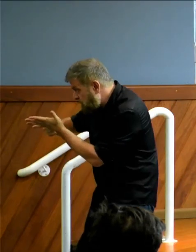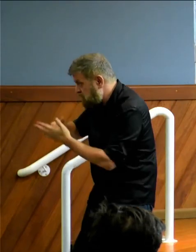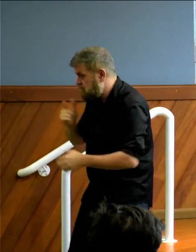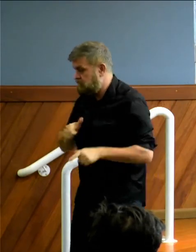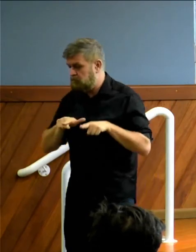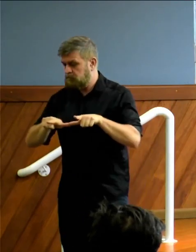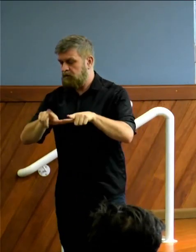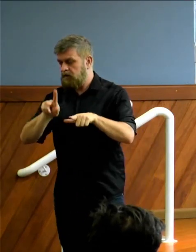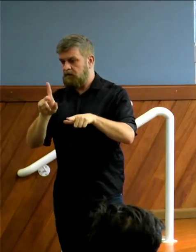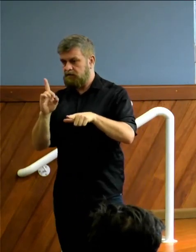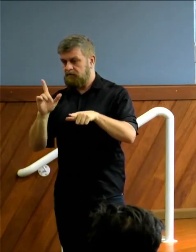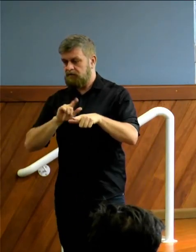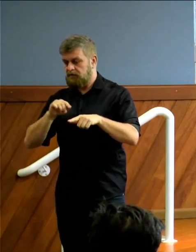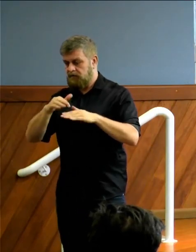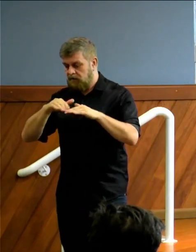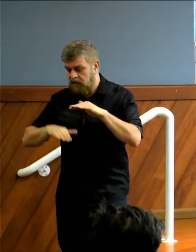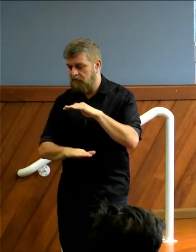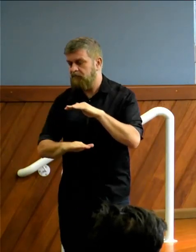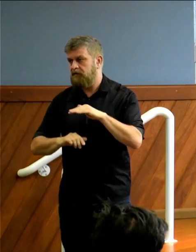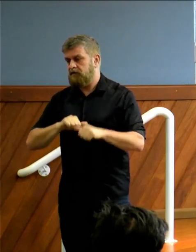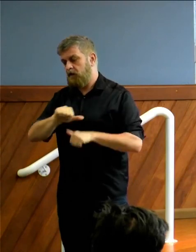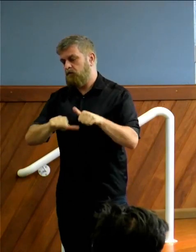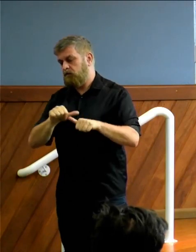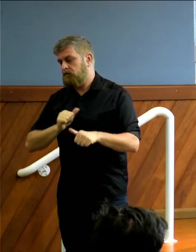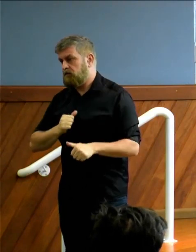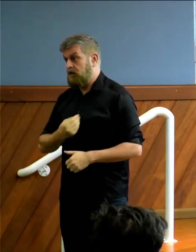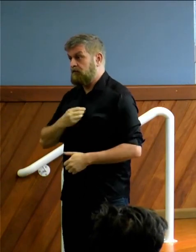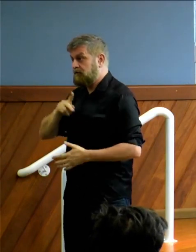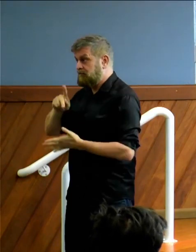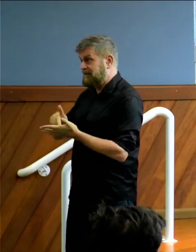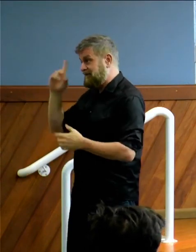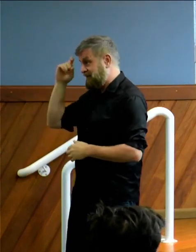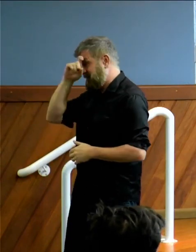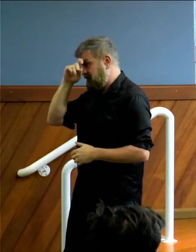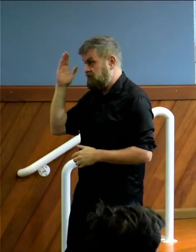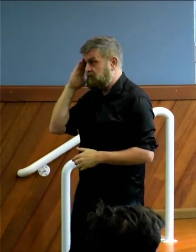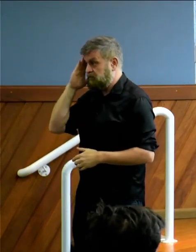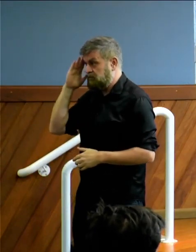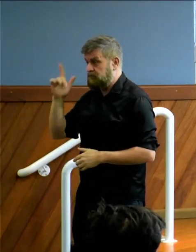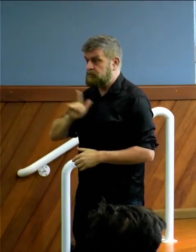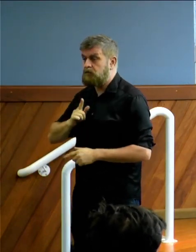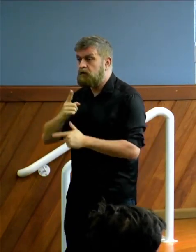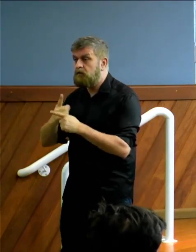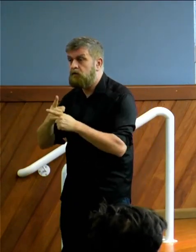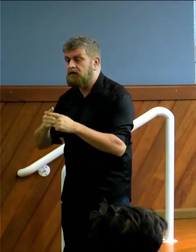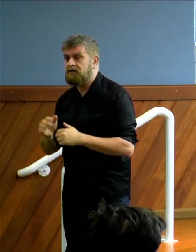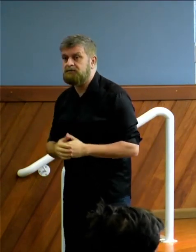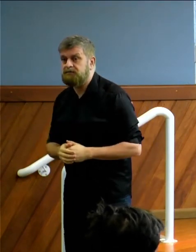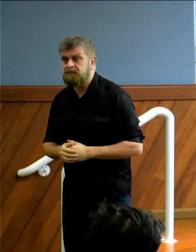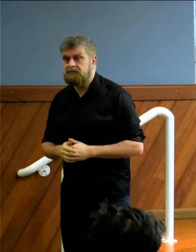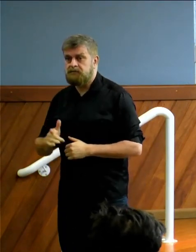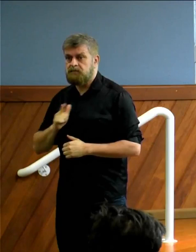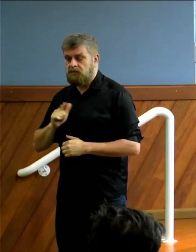boto na gaveta, no máximo eu troco a gaveta de lugar. Então, assim, gente, eu sei que na vida real é mais difícil, mas isso não é lugar. Até porque um